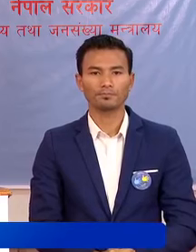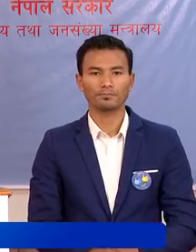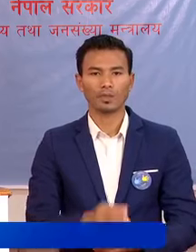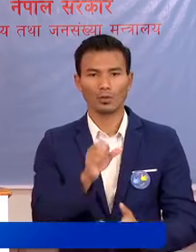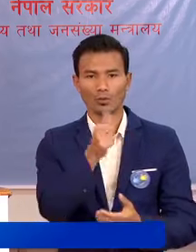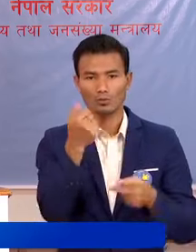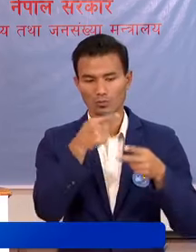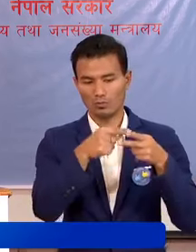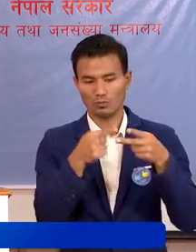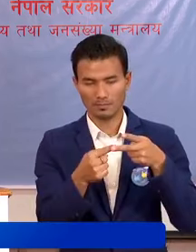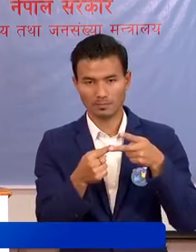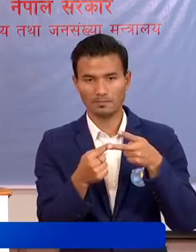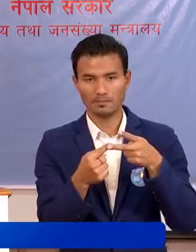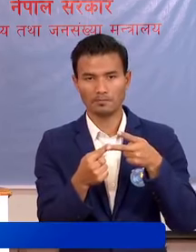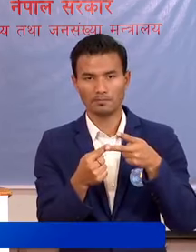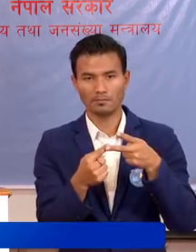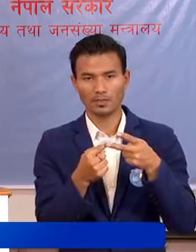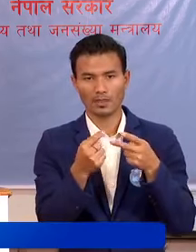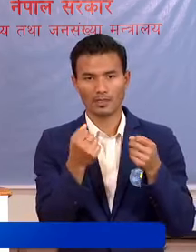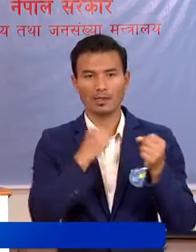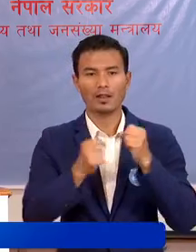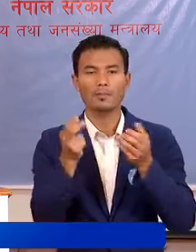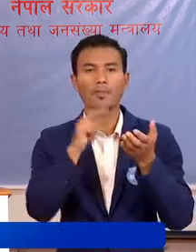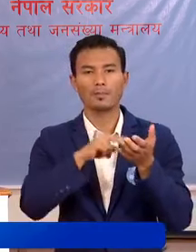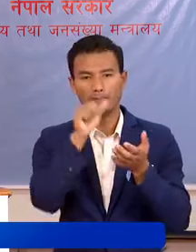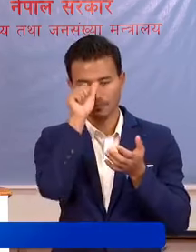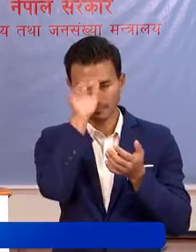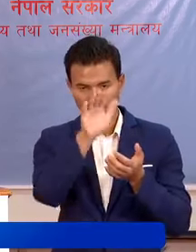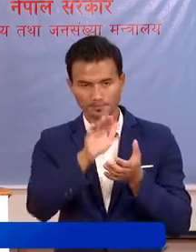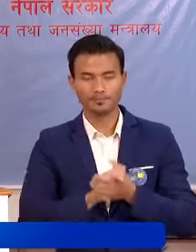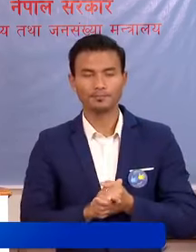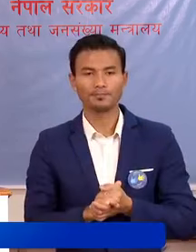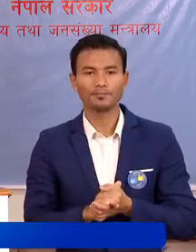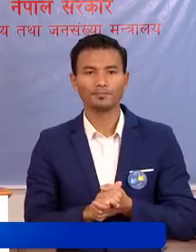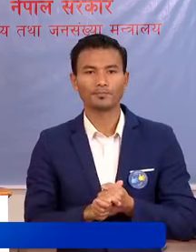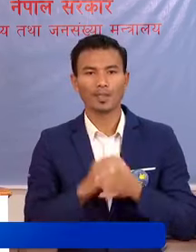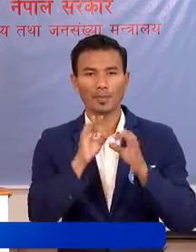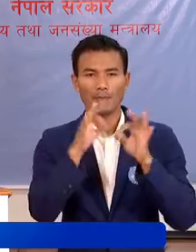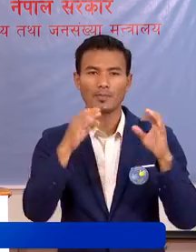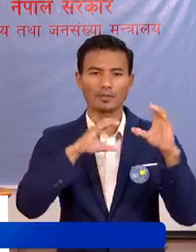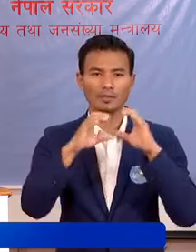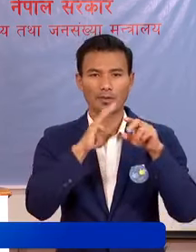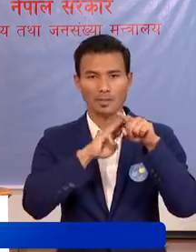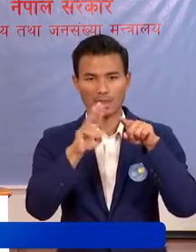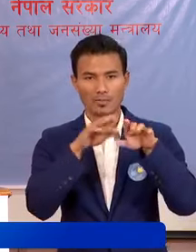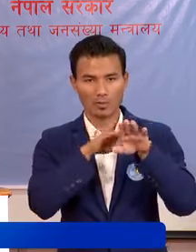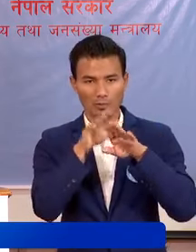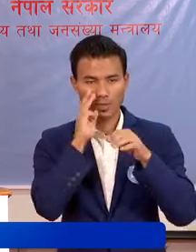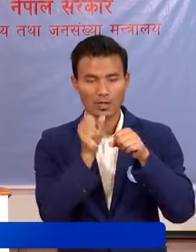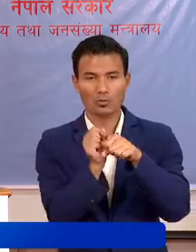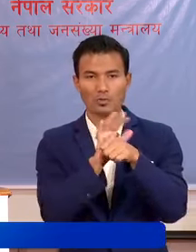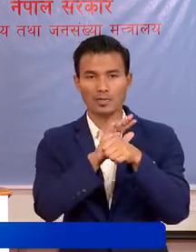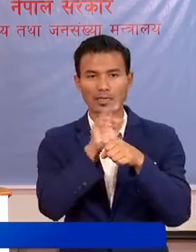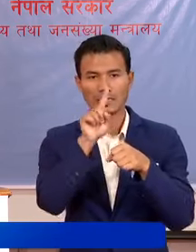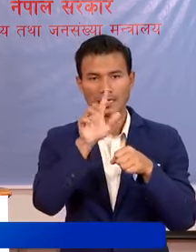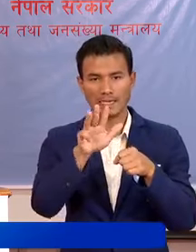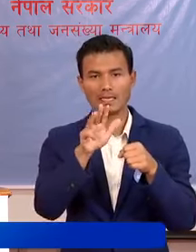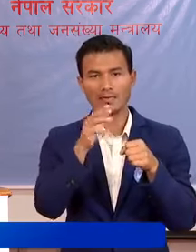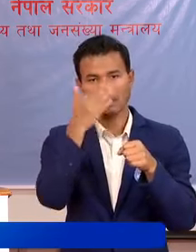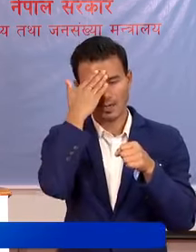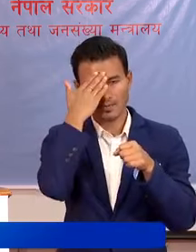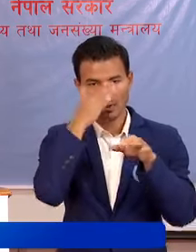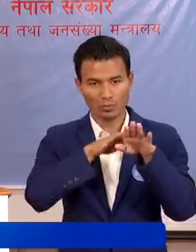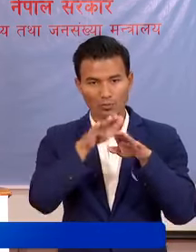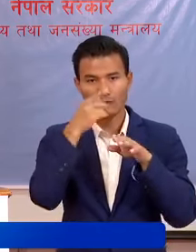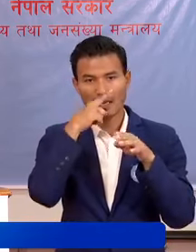अरु दोईटास्यानों आमरों किर्या क्लापको अपडेट करऊना चाहांचु विविन्न संचार माध्दिम हरुमा COVID-19 संक्रमी धरुको